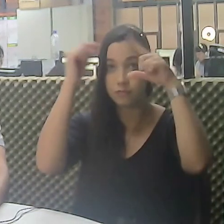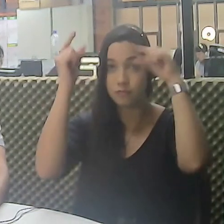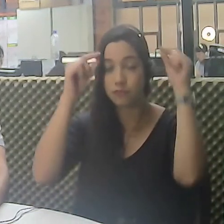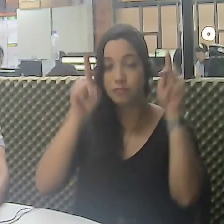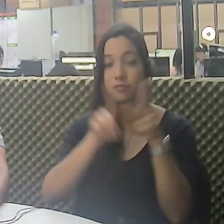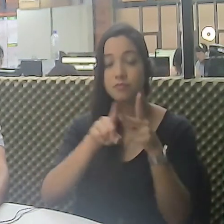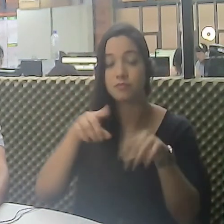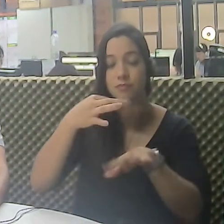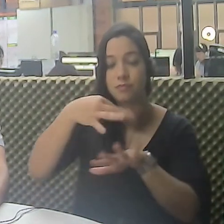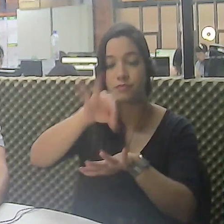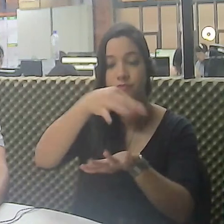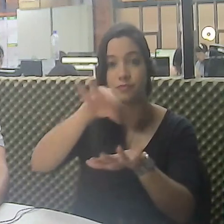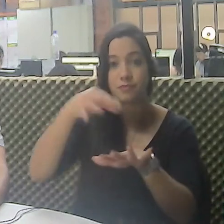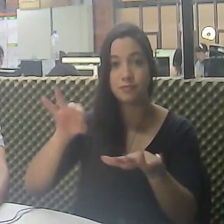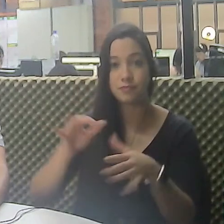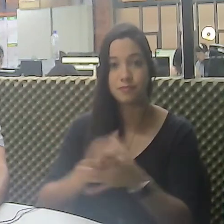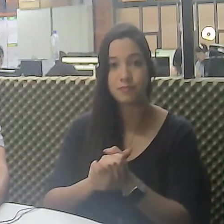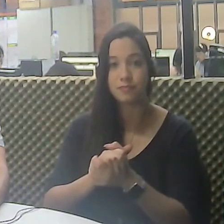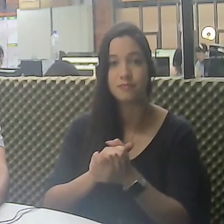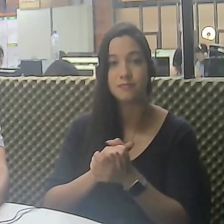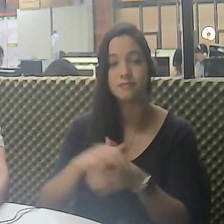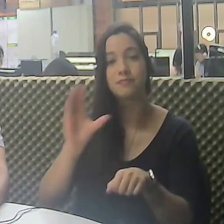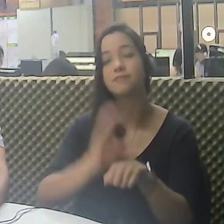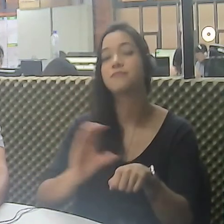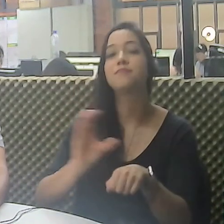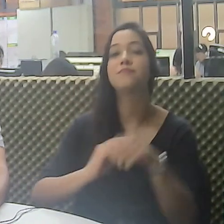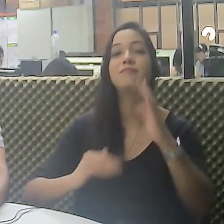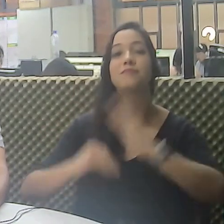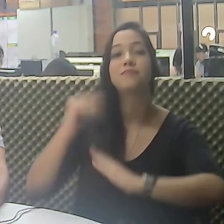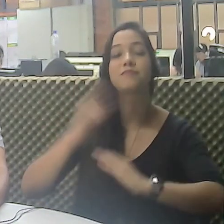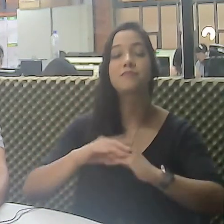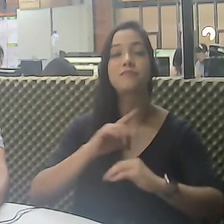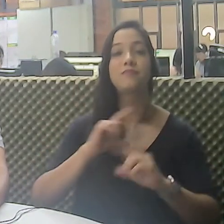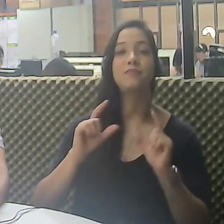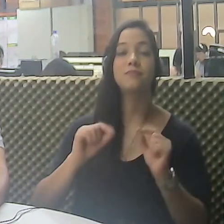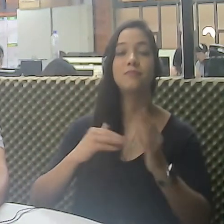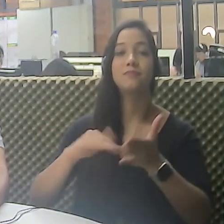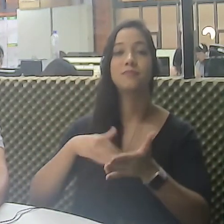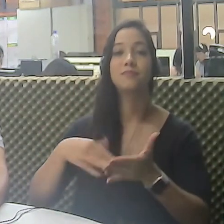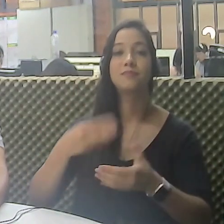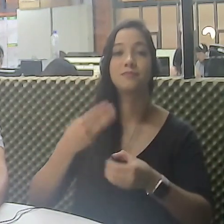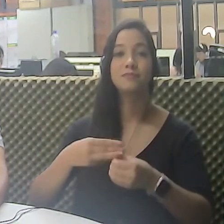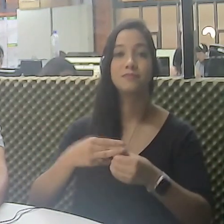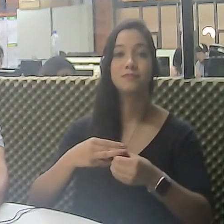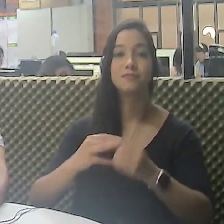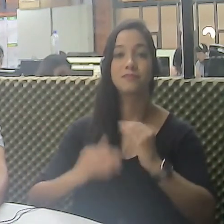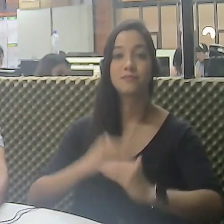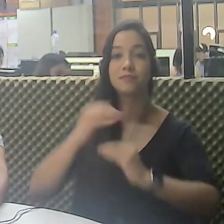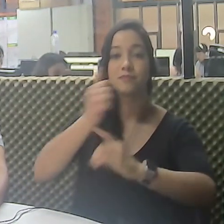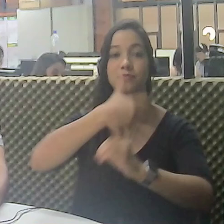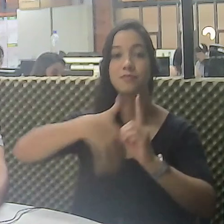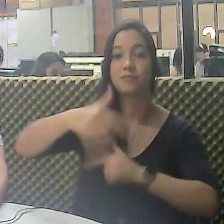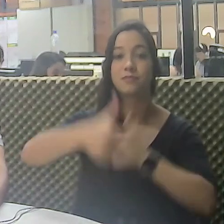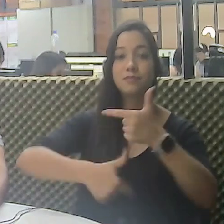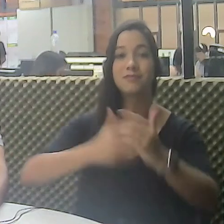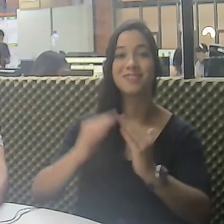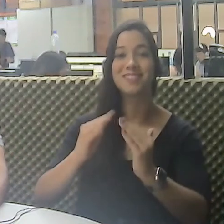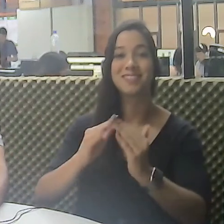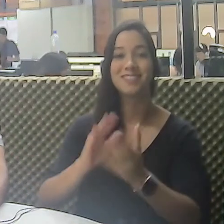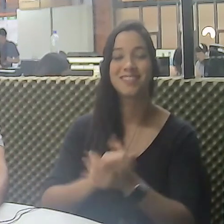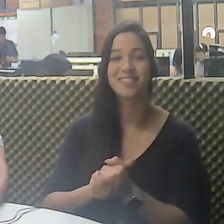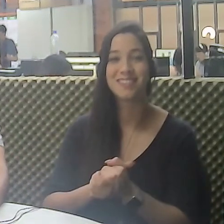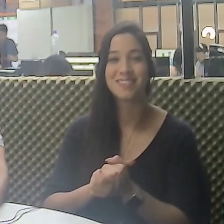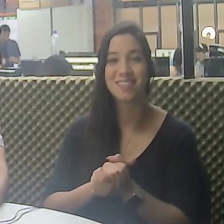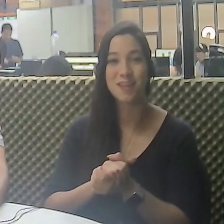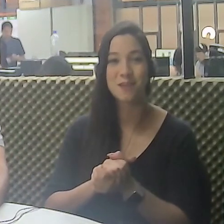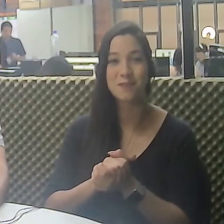e manicure e pedicure. Os cursos profissionalizantes são oferecidos pela Secretaria Municipal de Desenvolvimento Social, Trabalho e